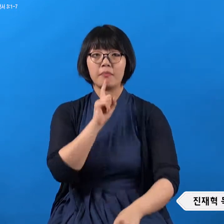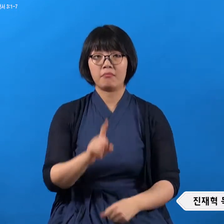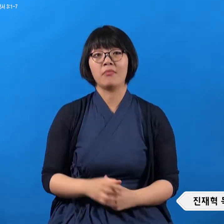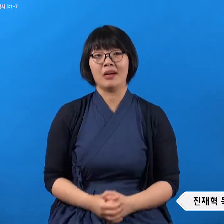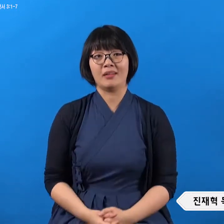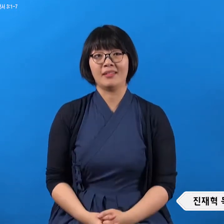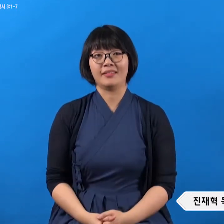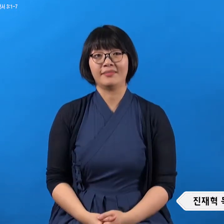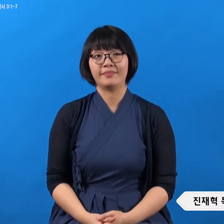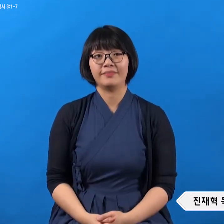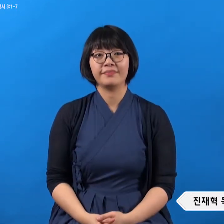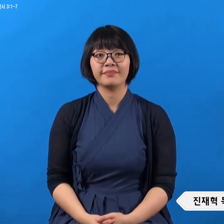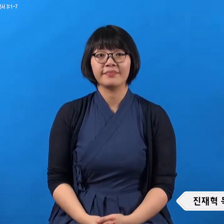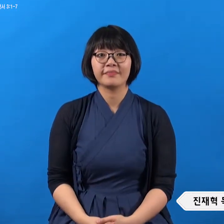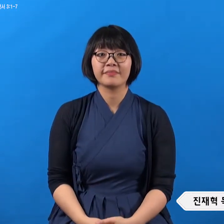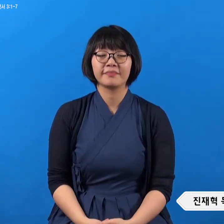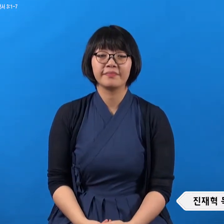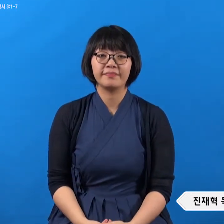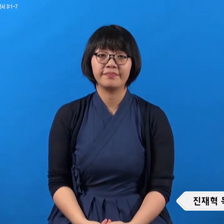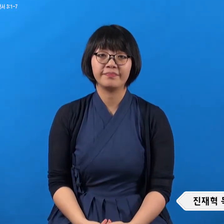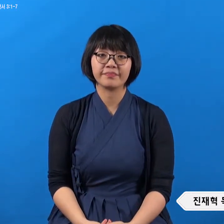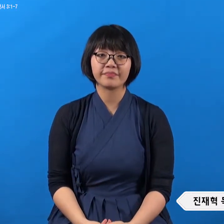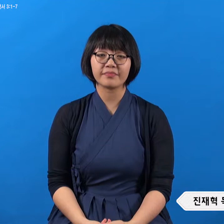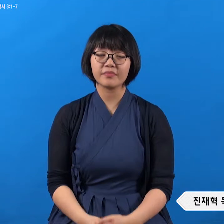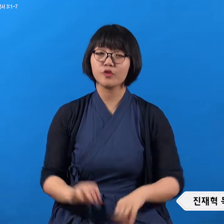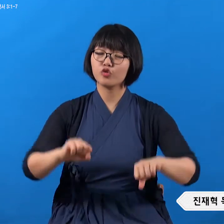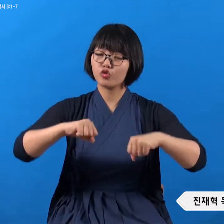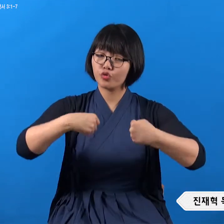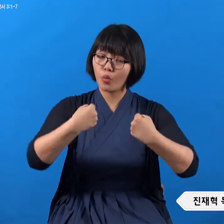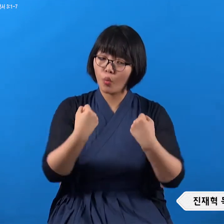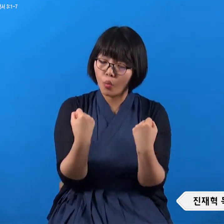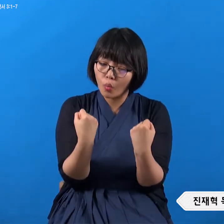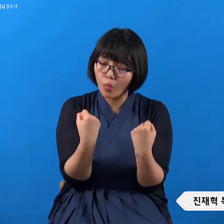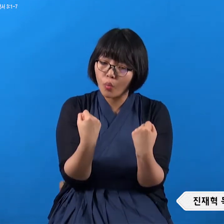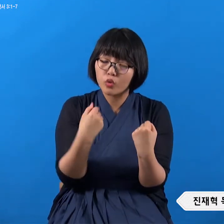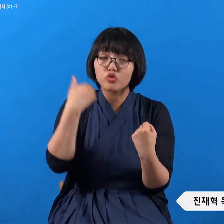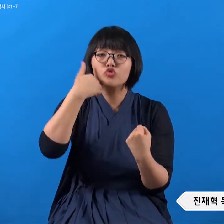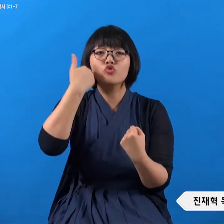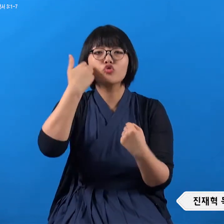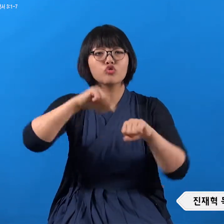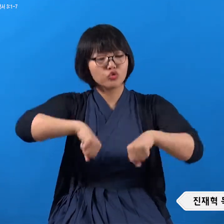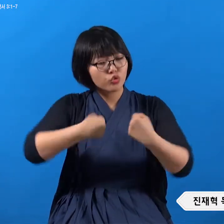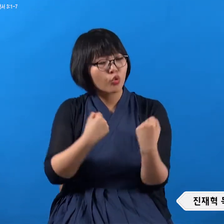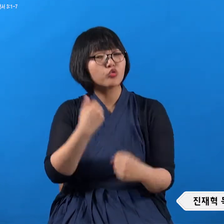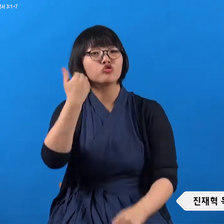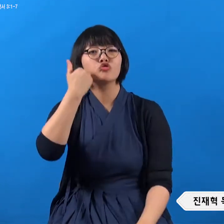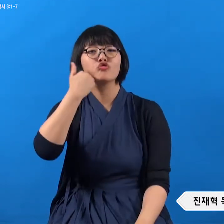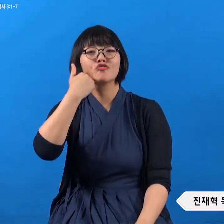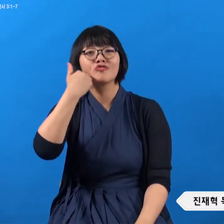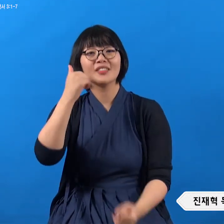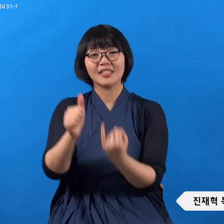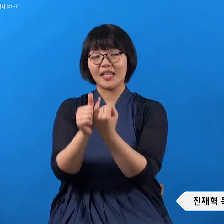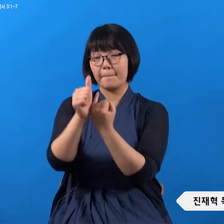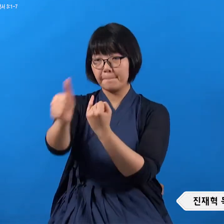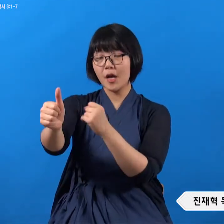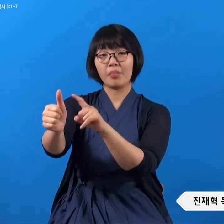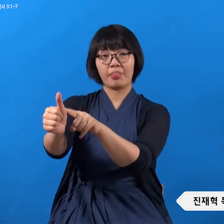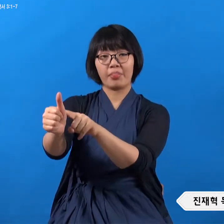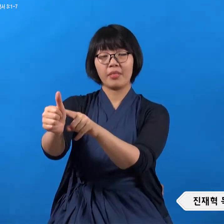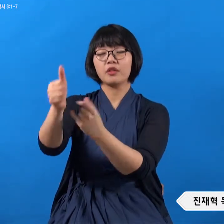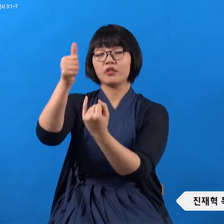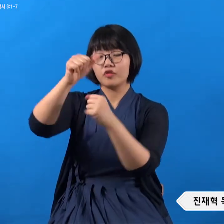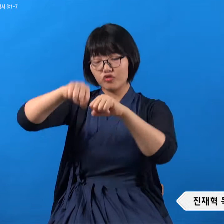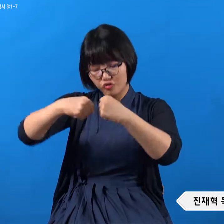것을 말씀하고 있습니다. 그 순종의 대상이 누구인가? 그 남편에